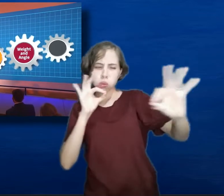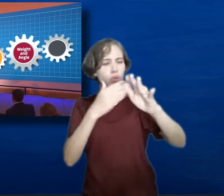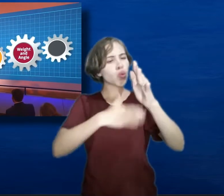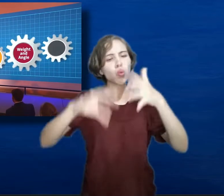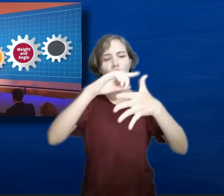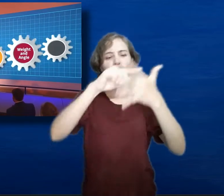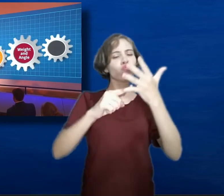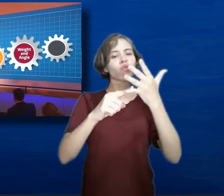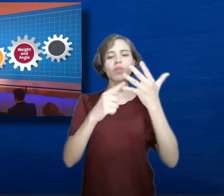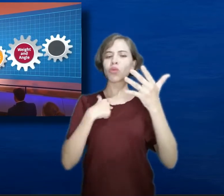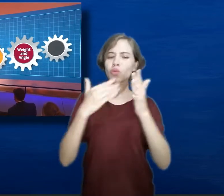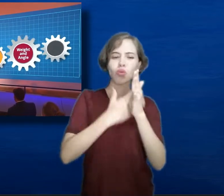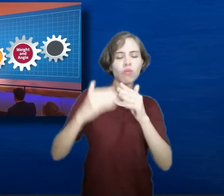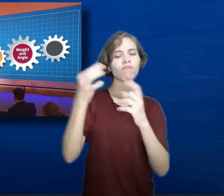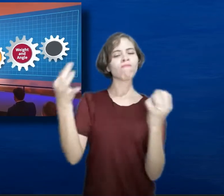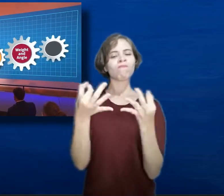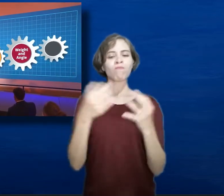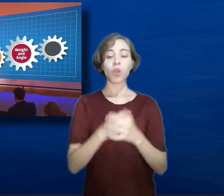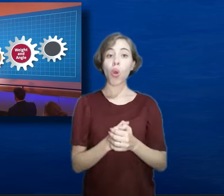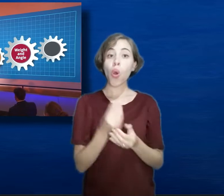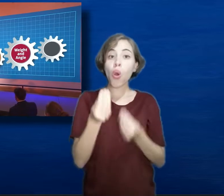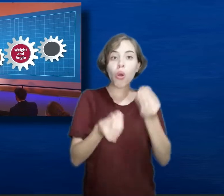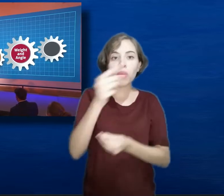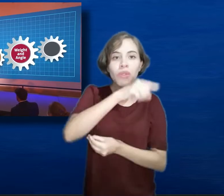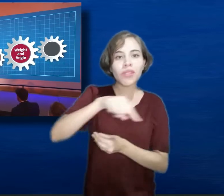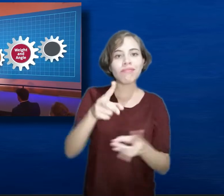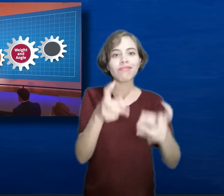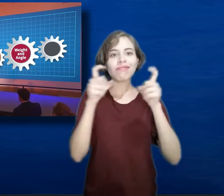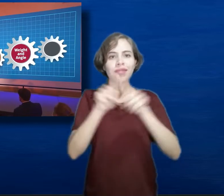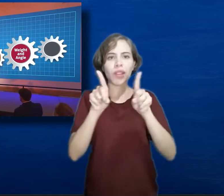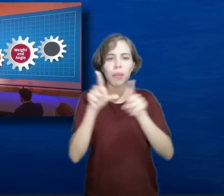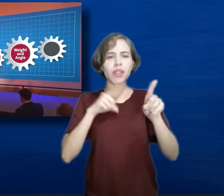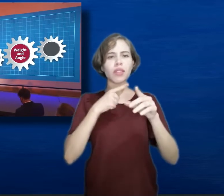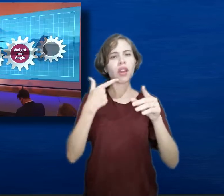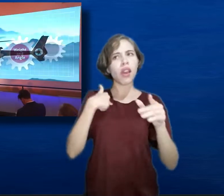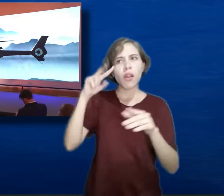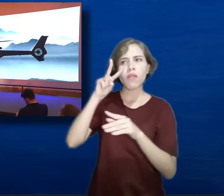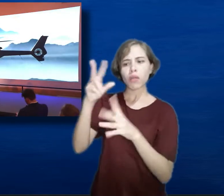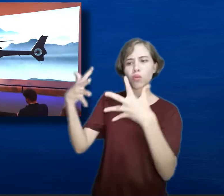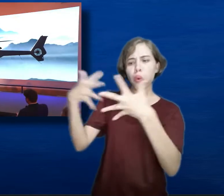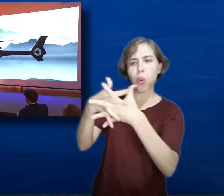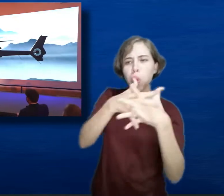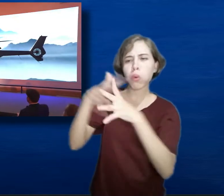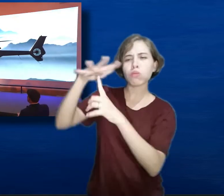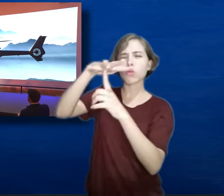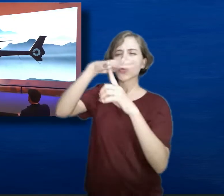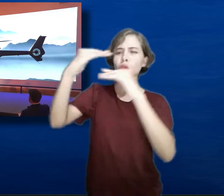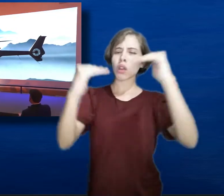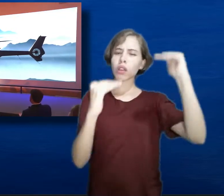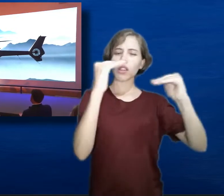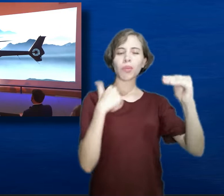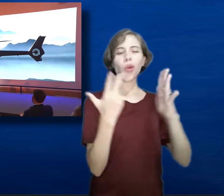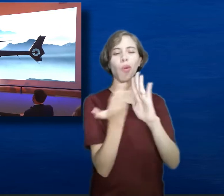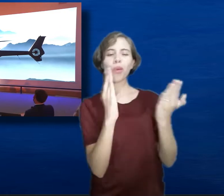principal, o rotor de cauda, a alavanca e o peso e o ângulo. Tudo isso literalmente desafia a gravidade. Como vocês